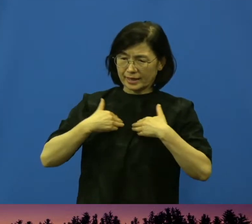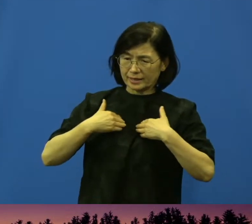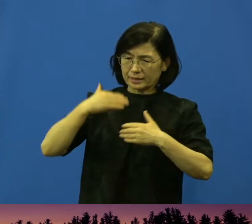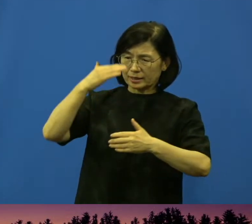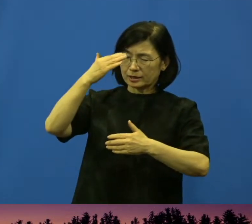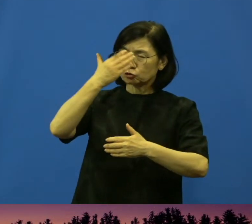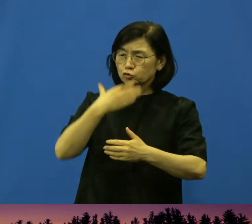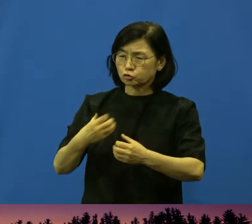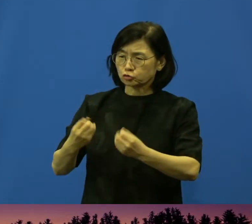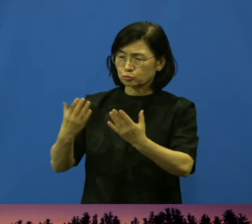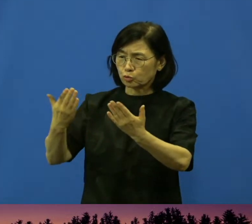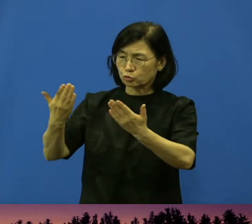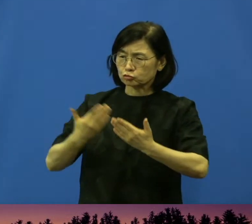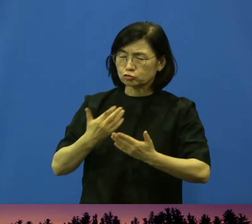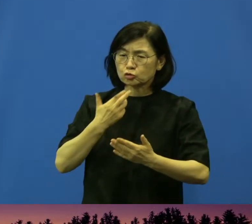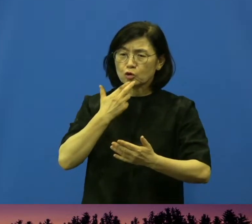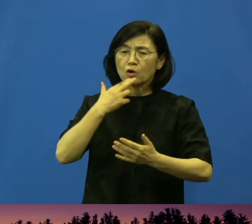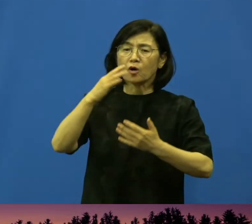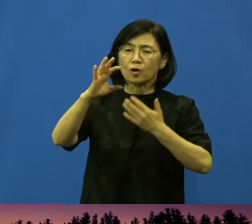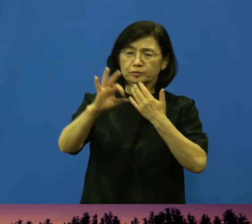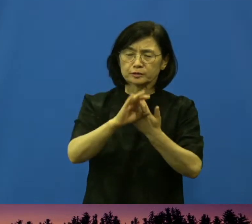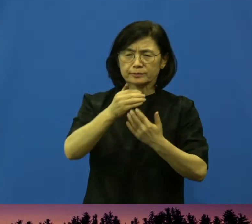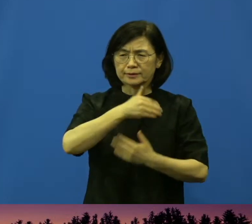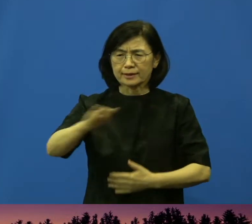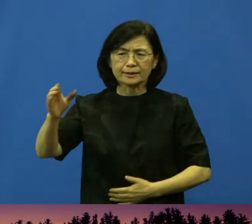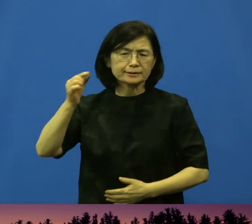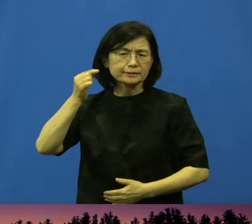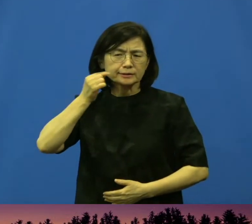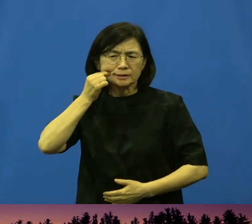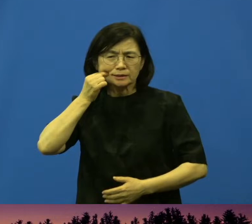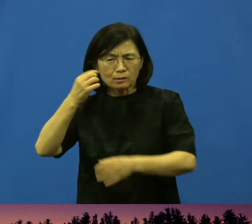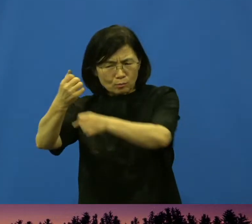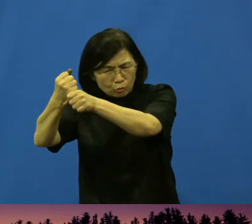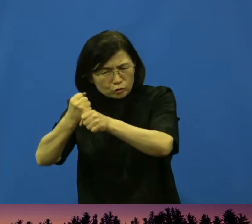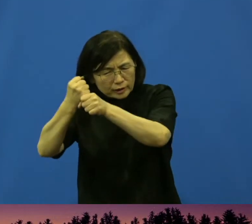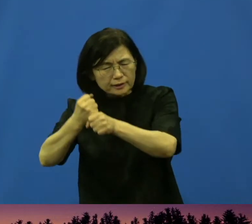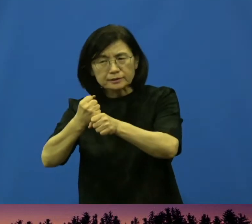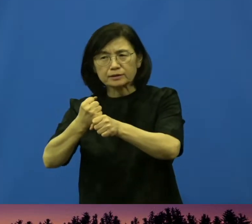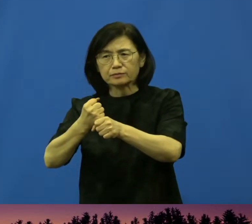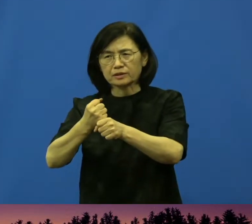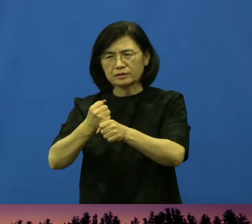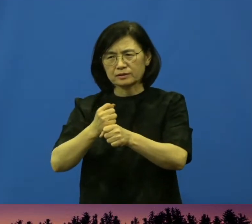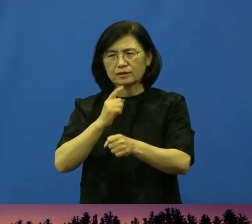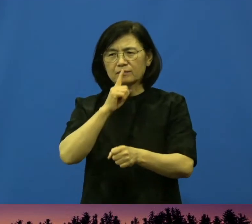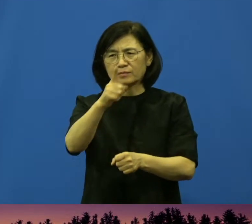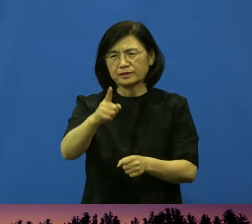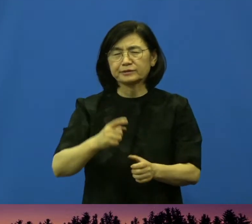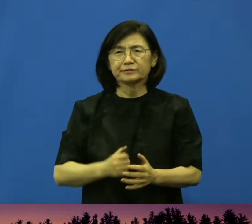하지 아니하겠나이다. 야, 이 대목이 굉장히 중요해요, 여러분.